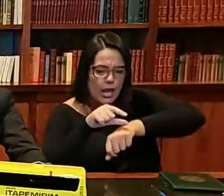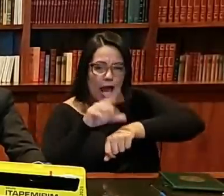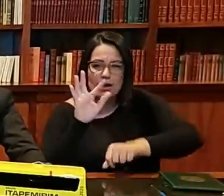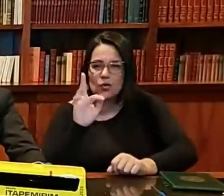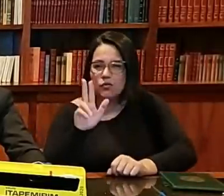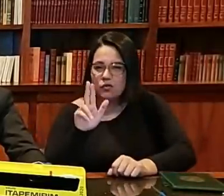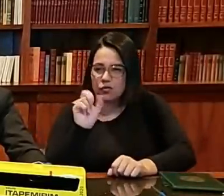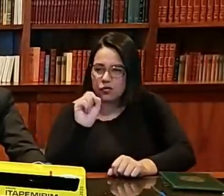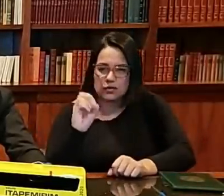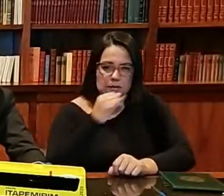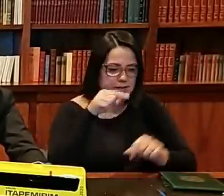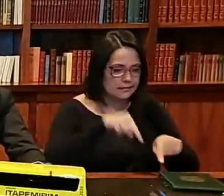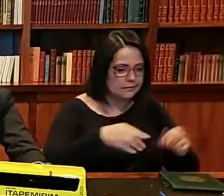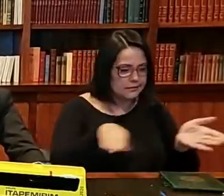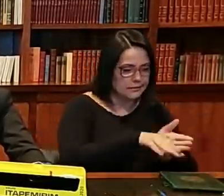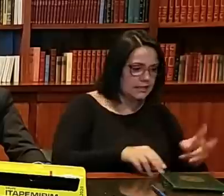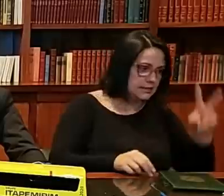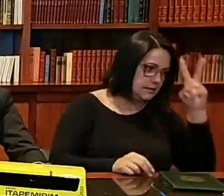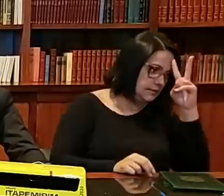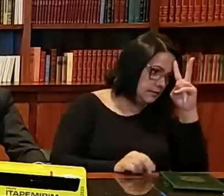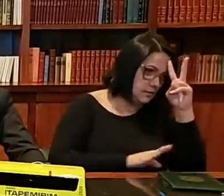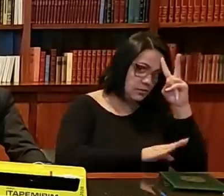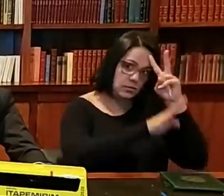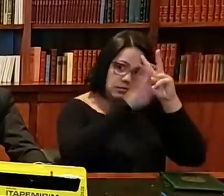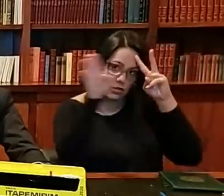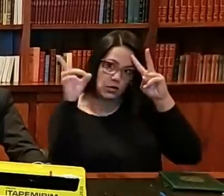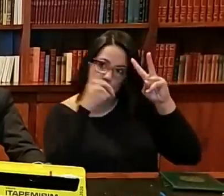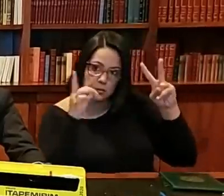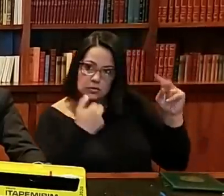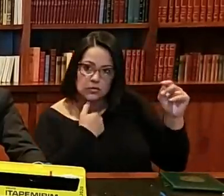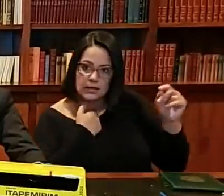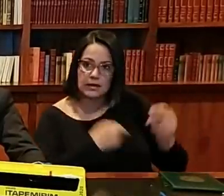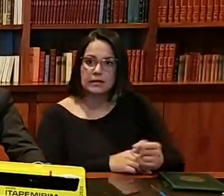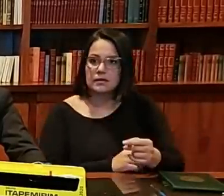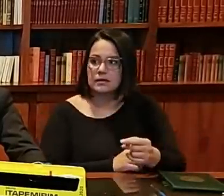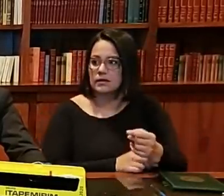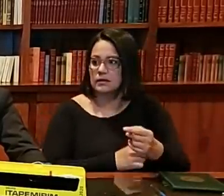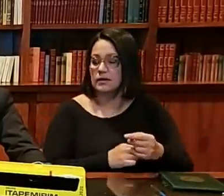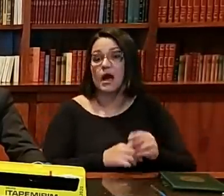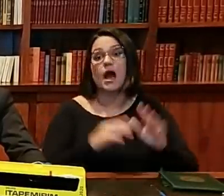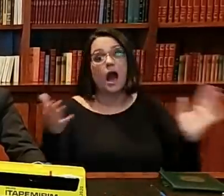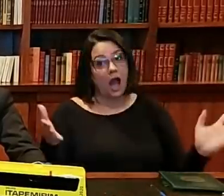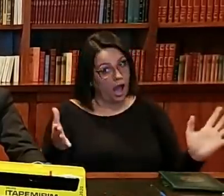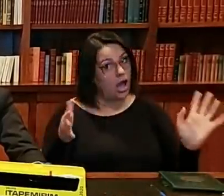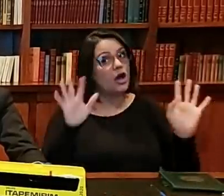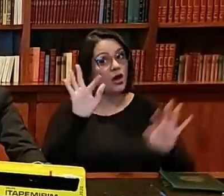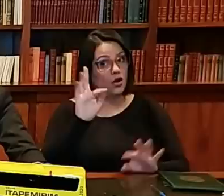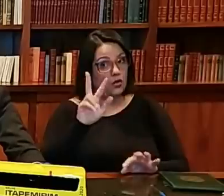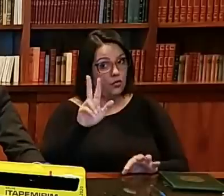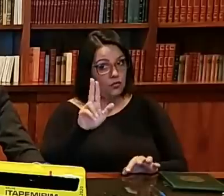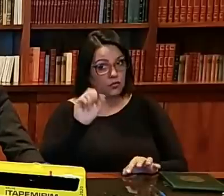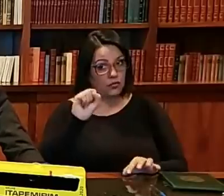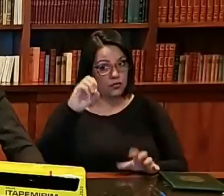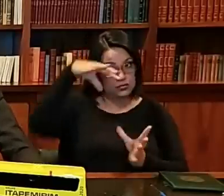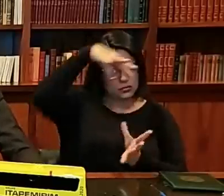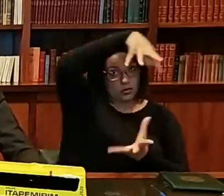você não pode sair numa segunda-feira e chegar no domingo no destino? Não. Não? Bom, fuso horário, em termos de fuso horário aqui não, na Terra, sim. Não, pera,